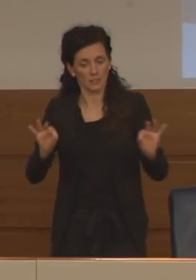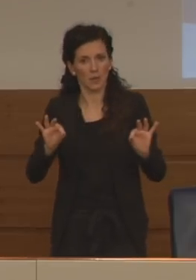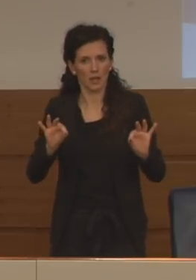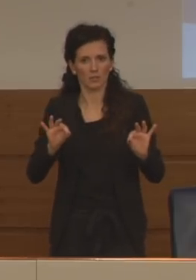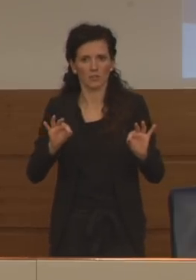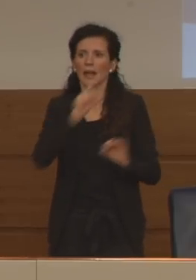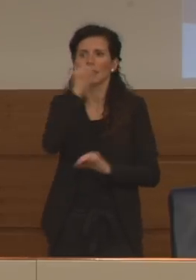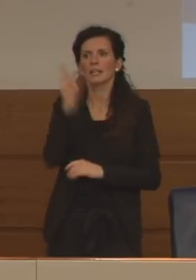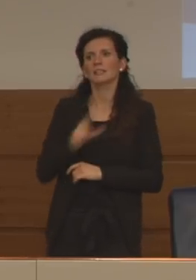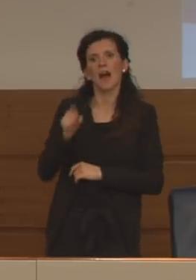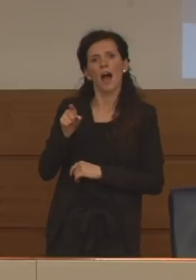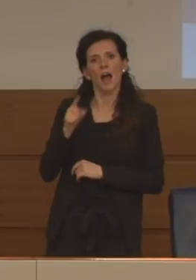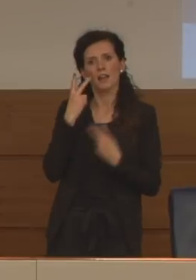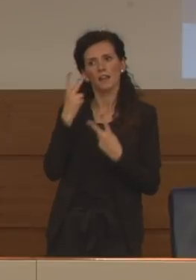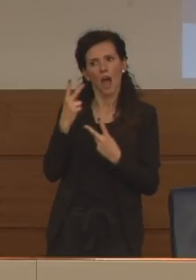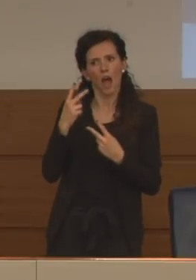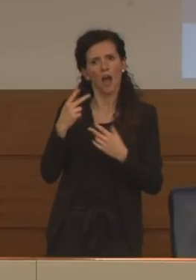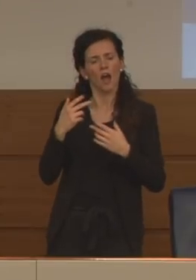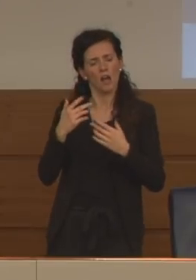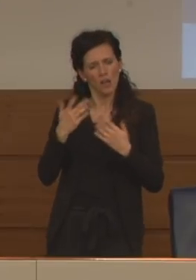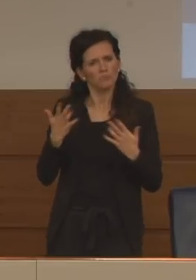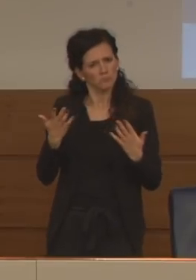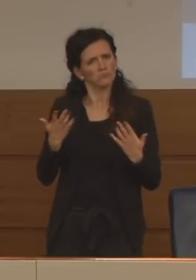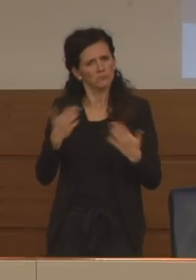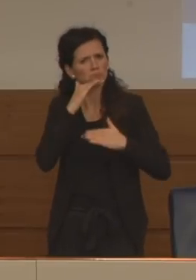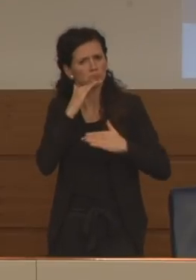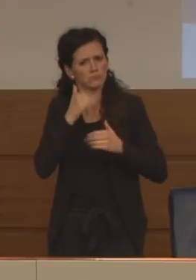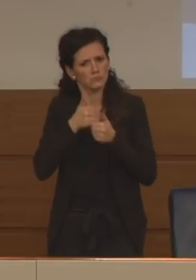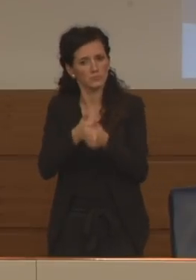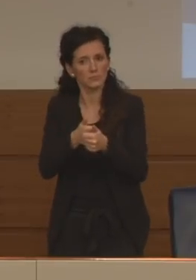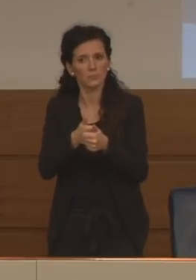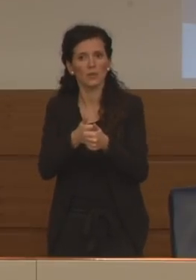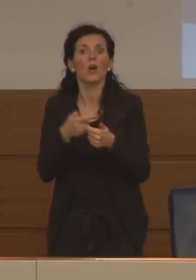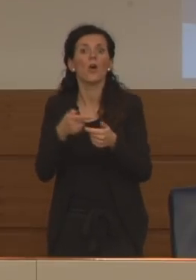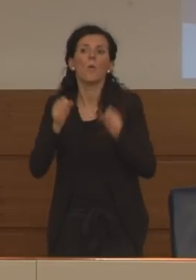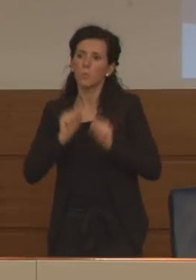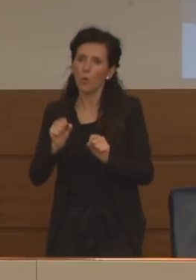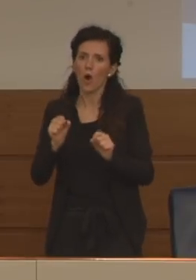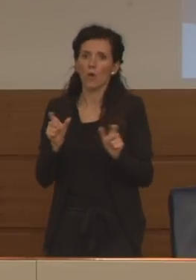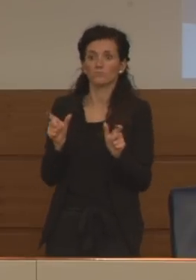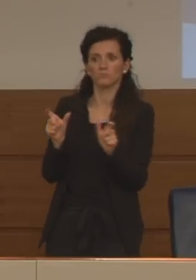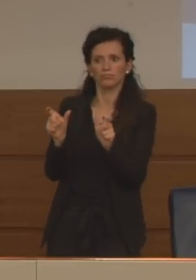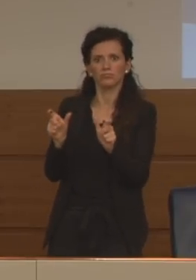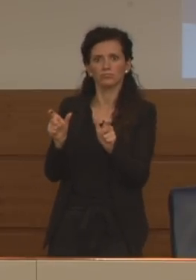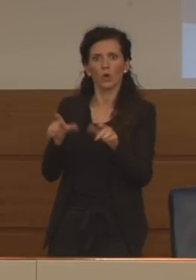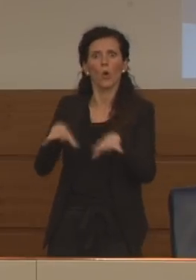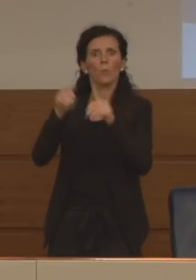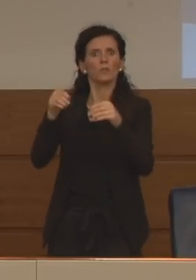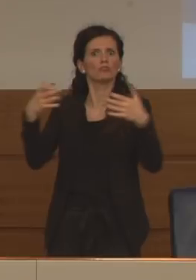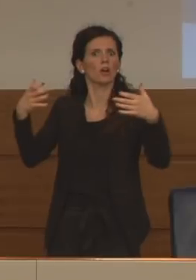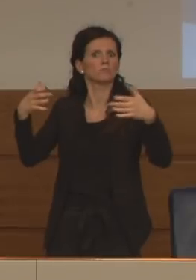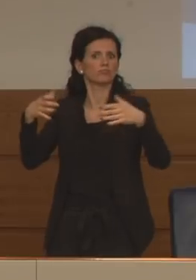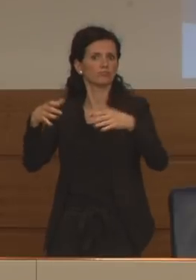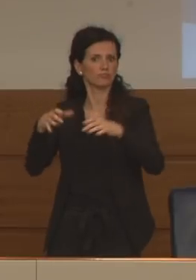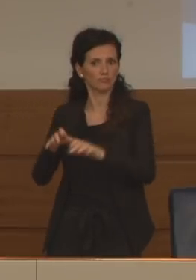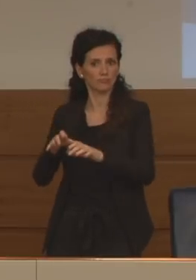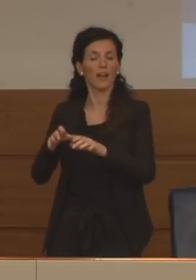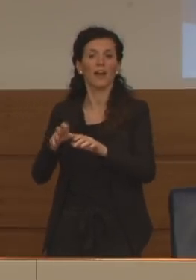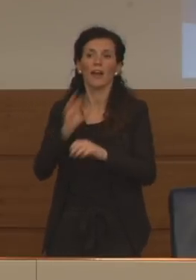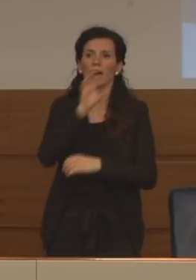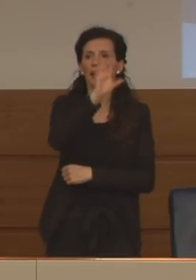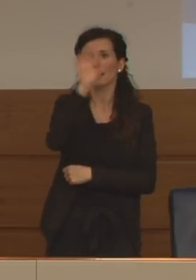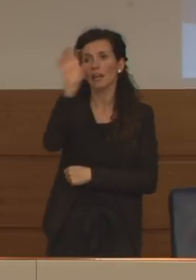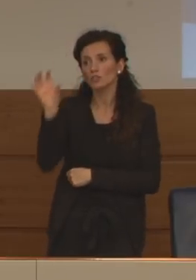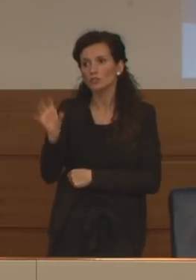fare in modo che questa diffusione si rallenti oppure come sta avvenendo in alcune regioni in